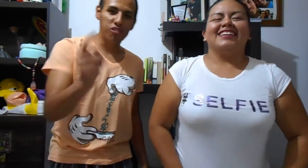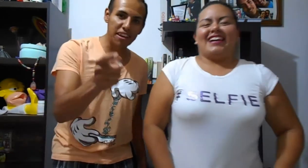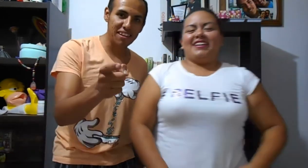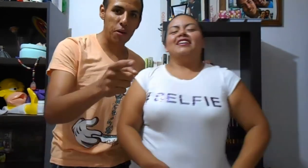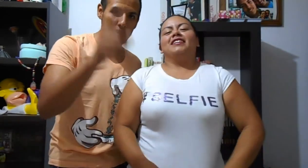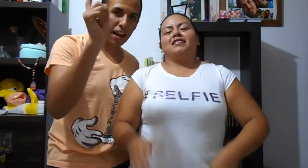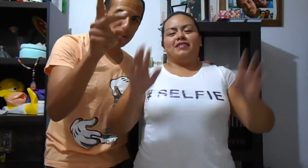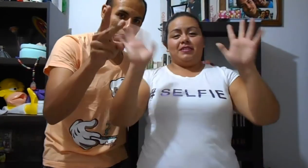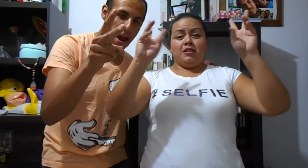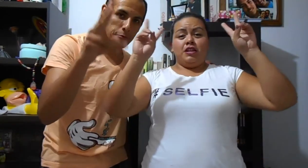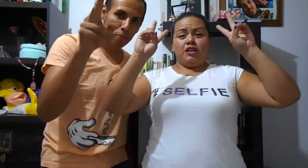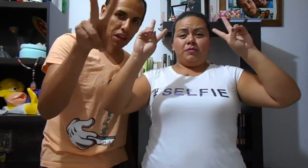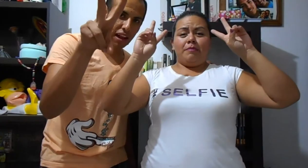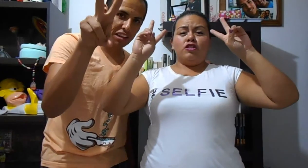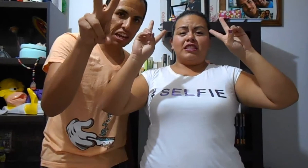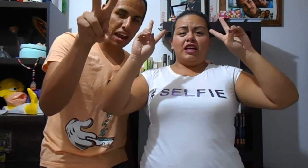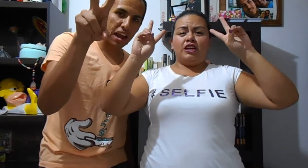Muchas gracias, chavos. Ahí la vimos, Nos hasta vemos. La que sigue.